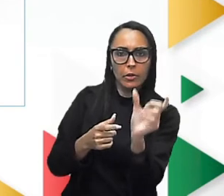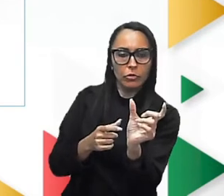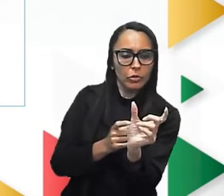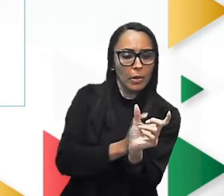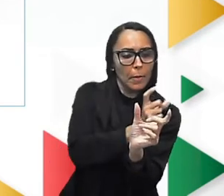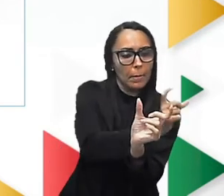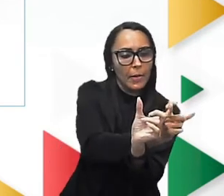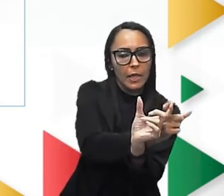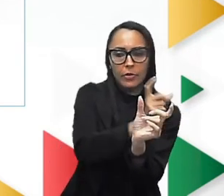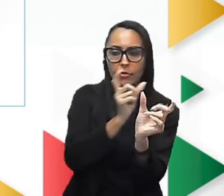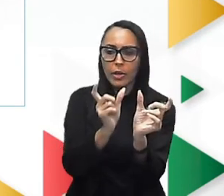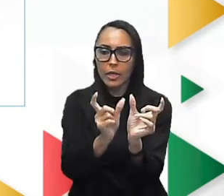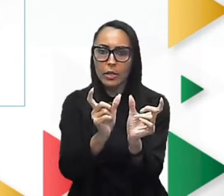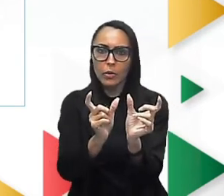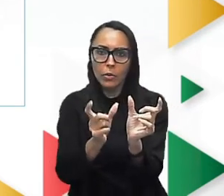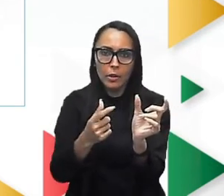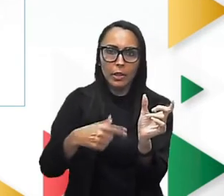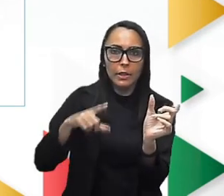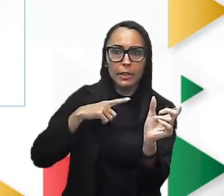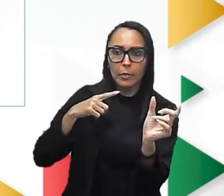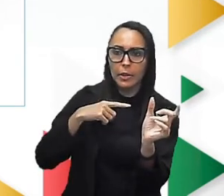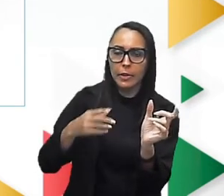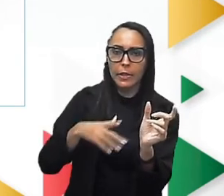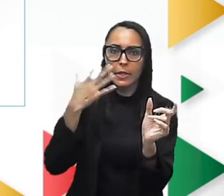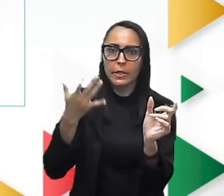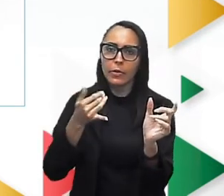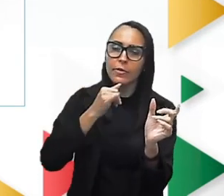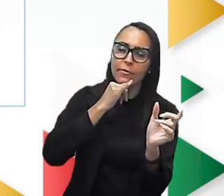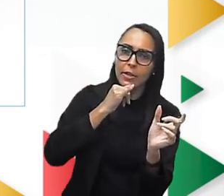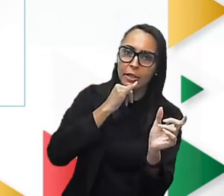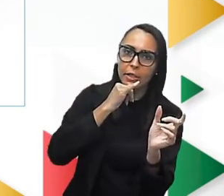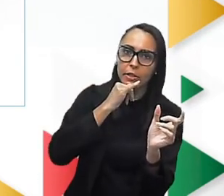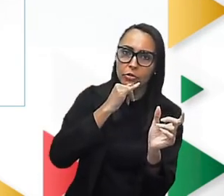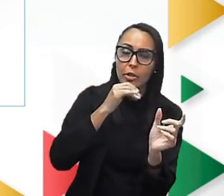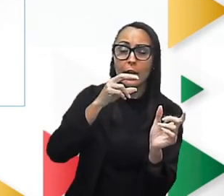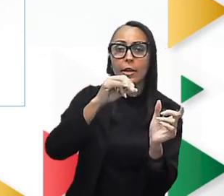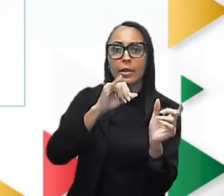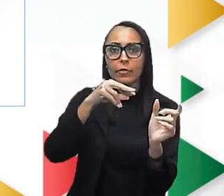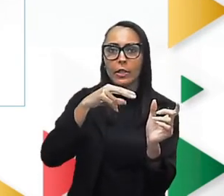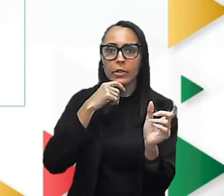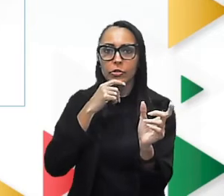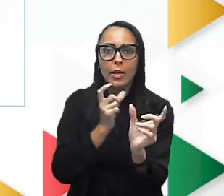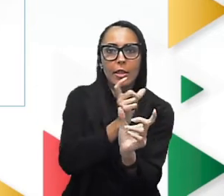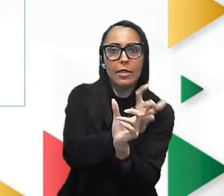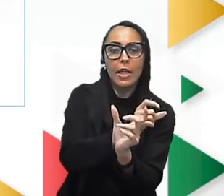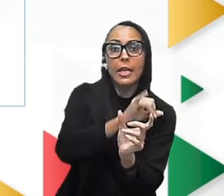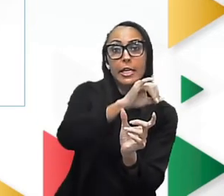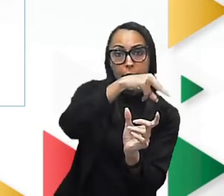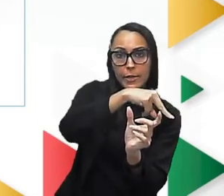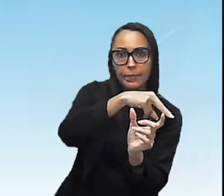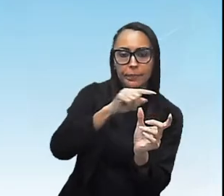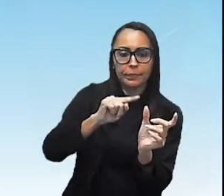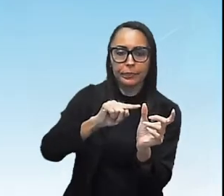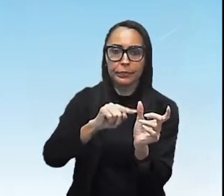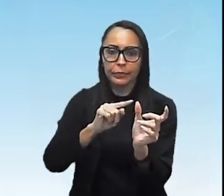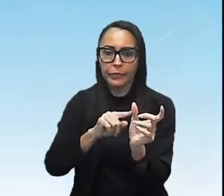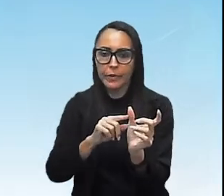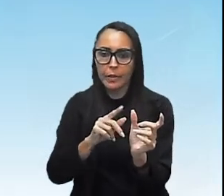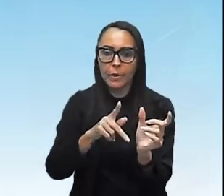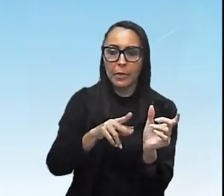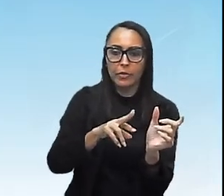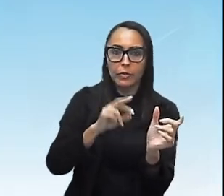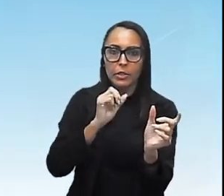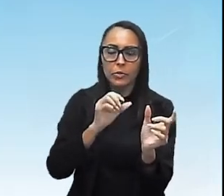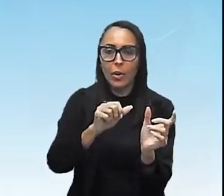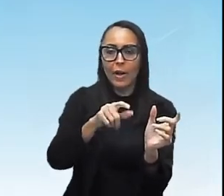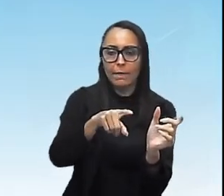No caso, tem marinho, infeliz. Eu tenho aqui o sufixo e o prefixo, que são os afixos que nós vamos